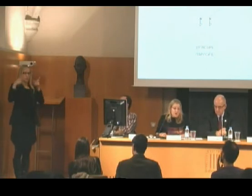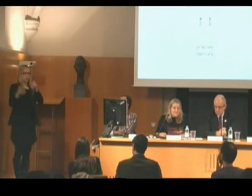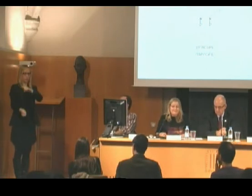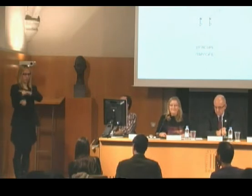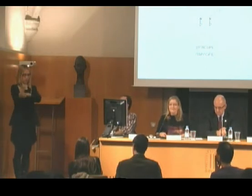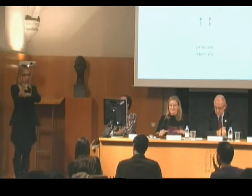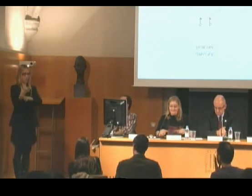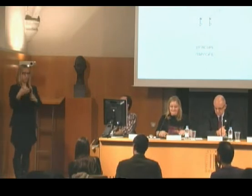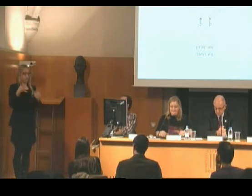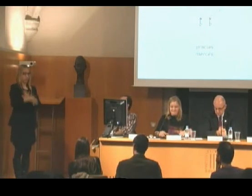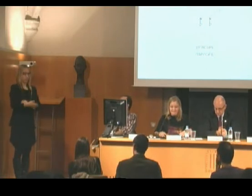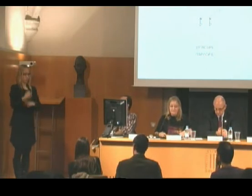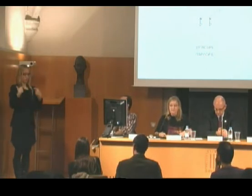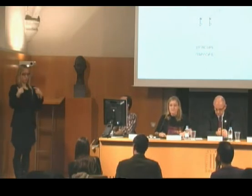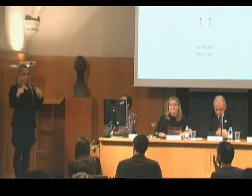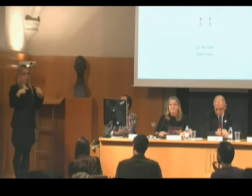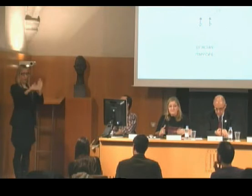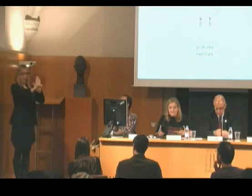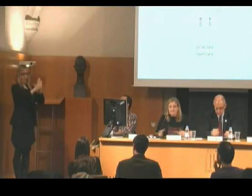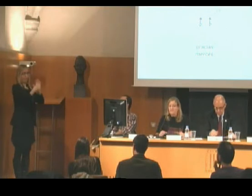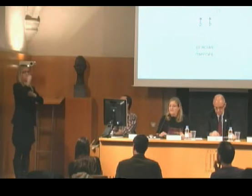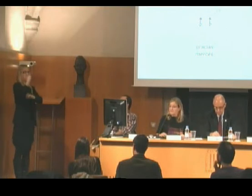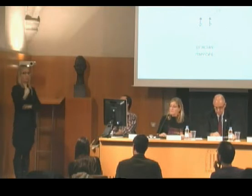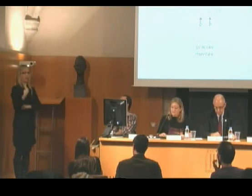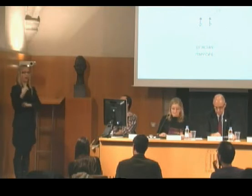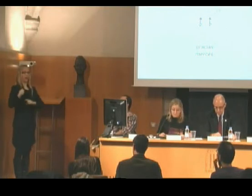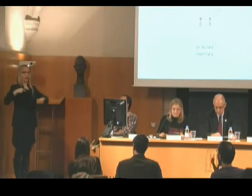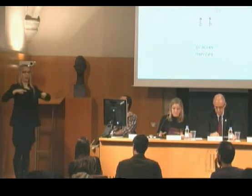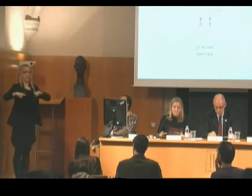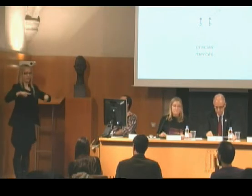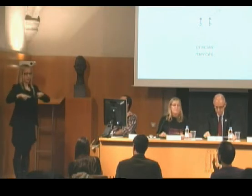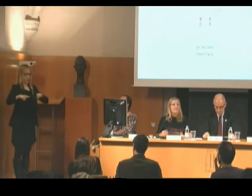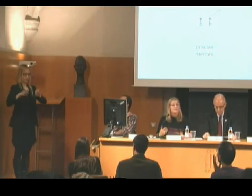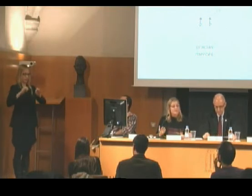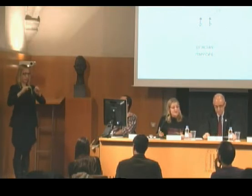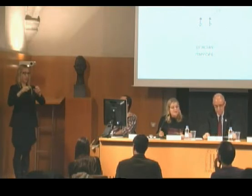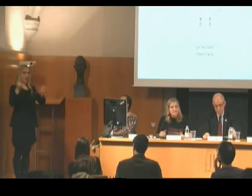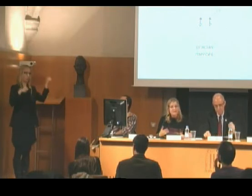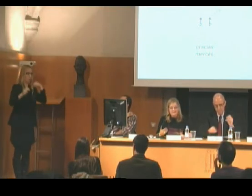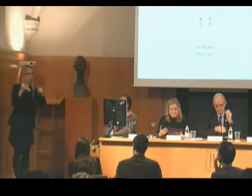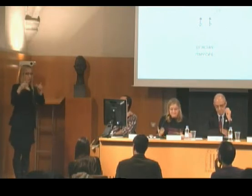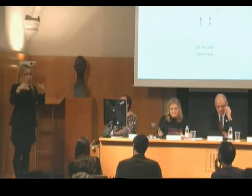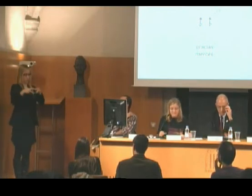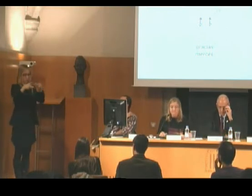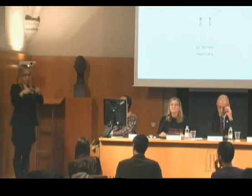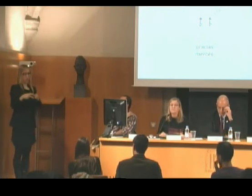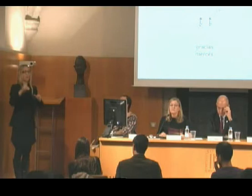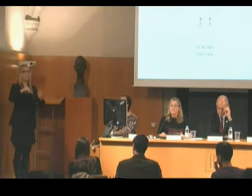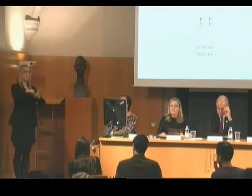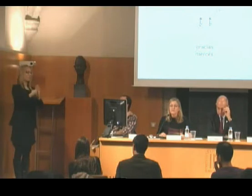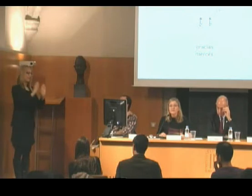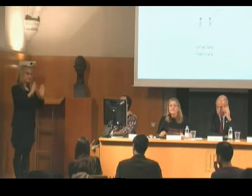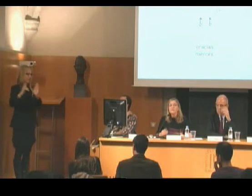ens toca, no, darrere d'aquest decret, doncs, dirigir la seva actuació, planificar quina ha de ser la seva